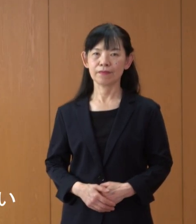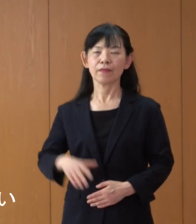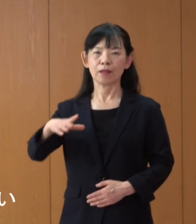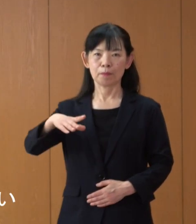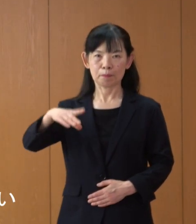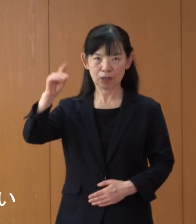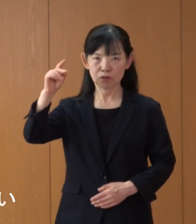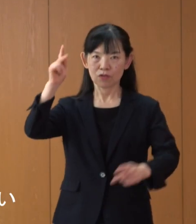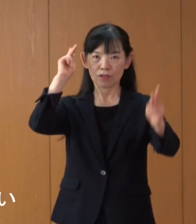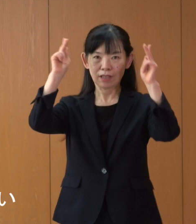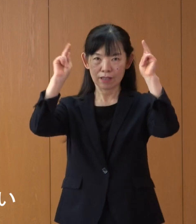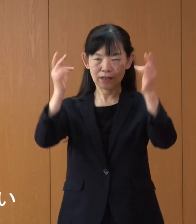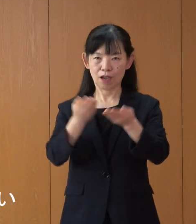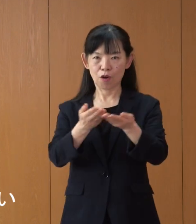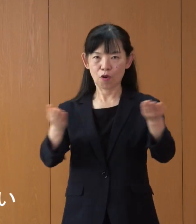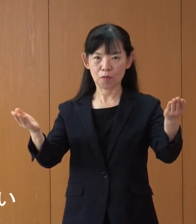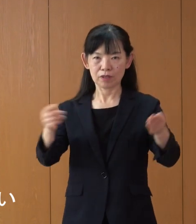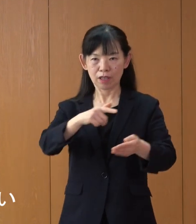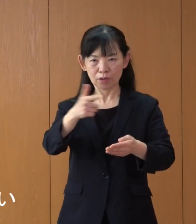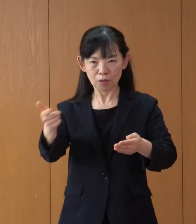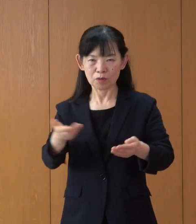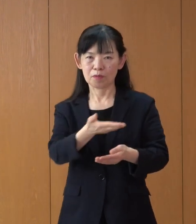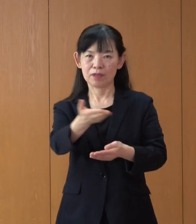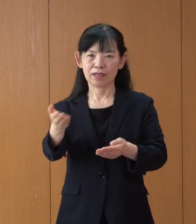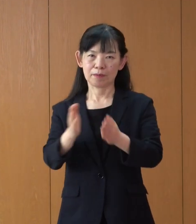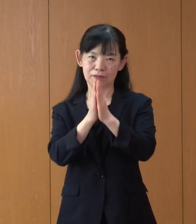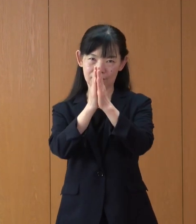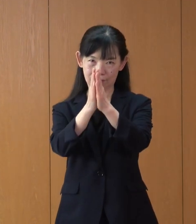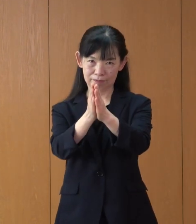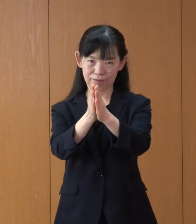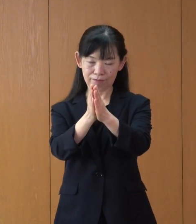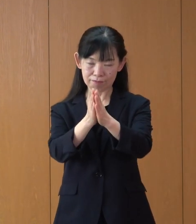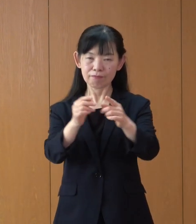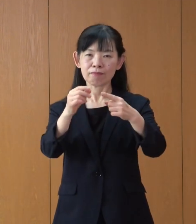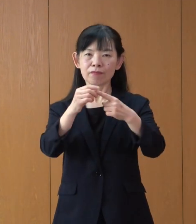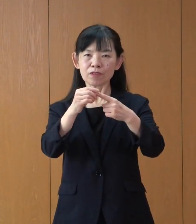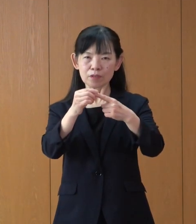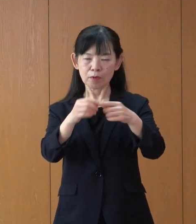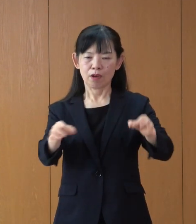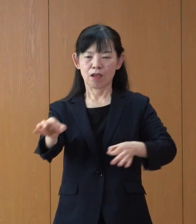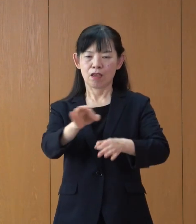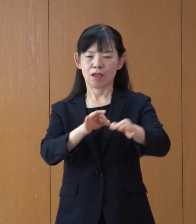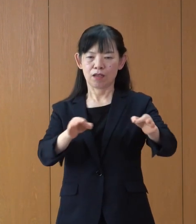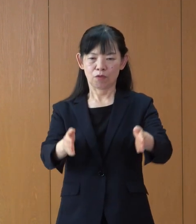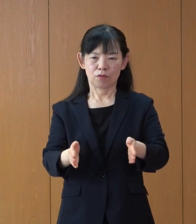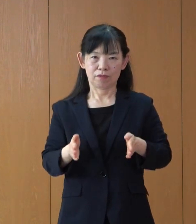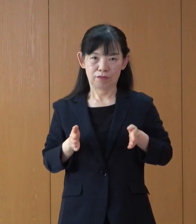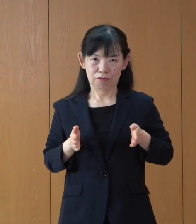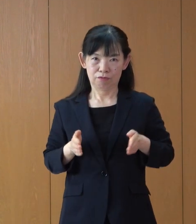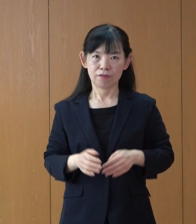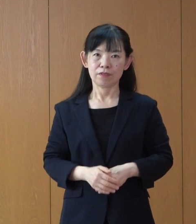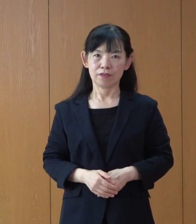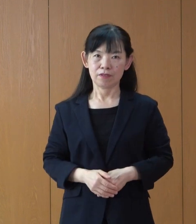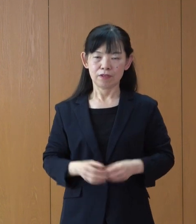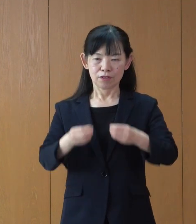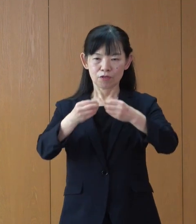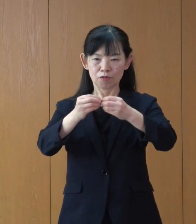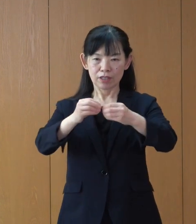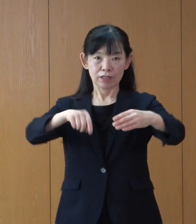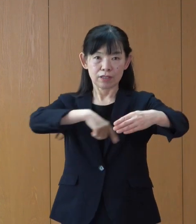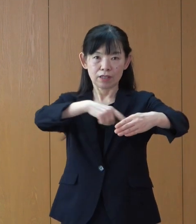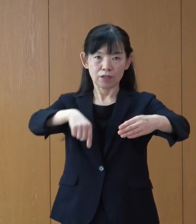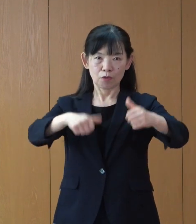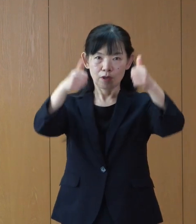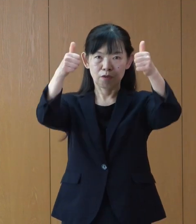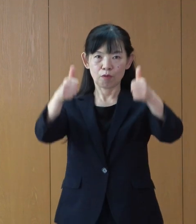まず事業者の皆様へのお願いです。1つ目は営業の自粛のお願いです。詳しくはホームページ